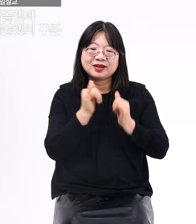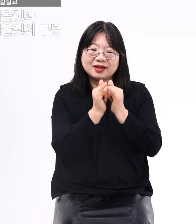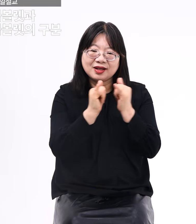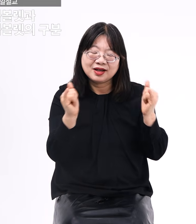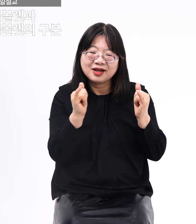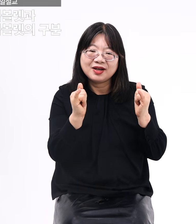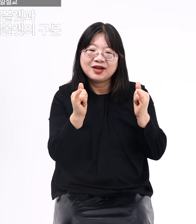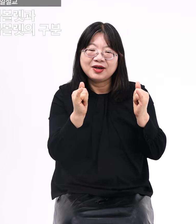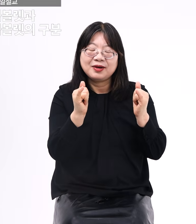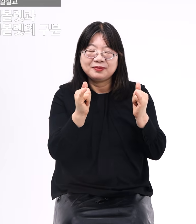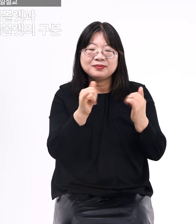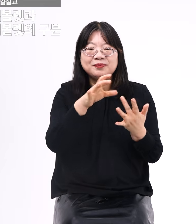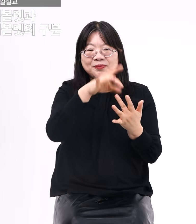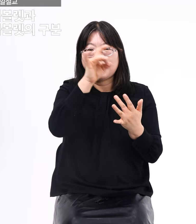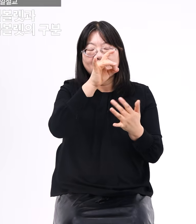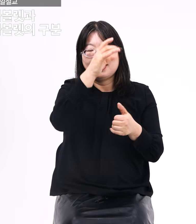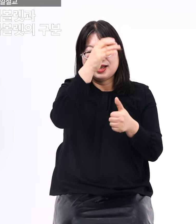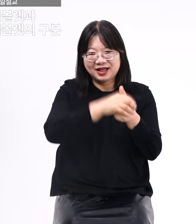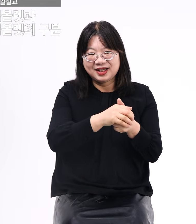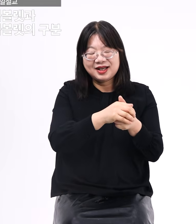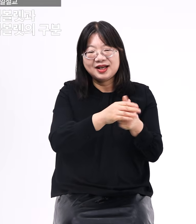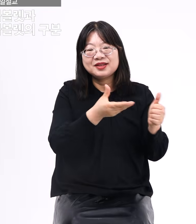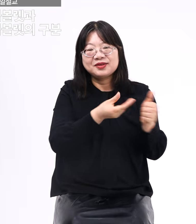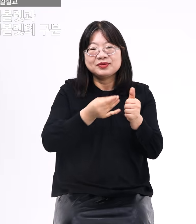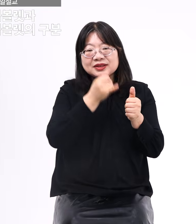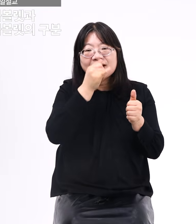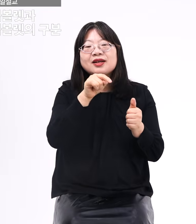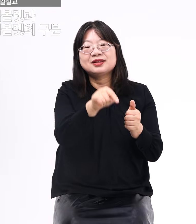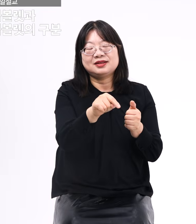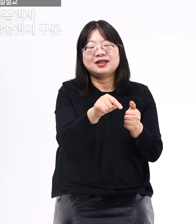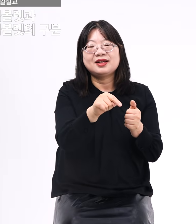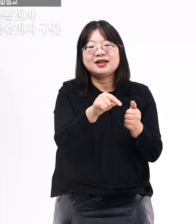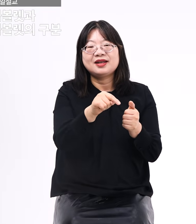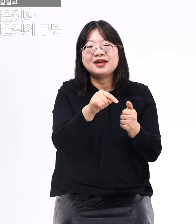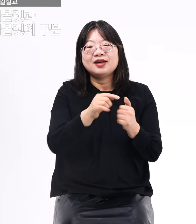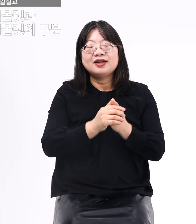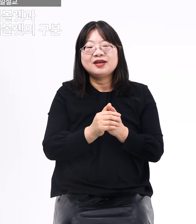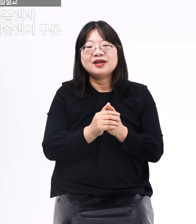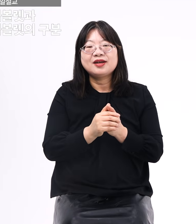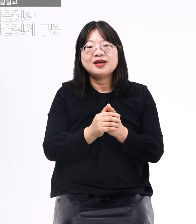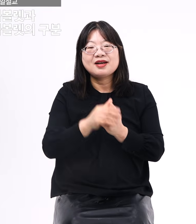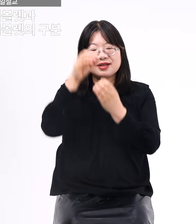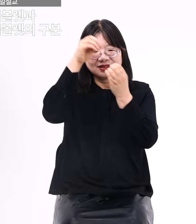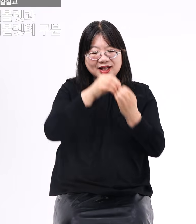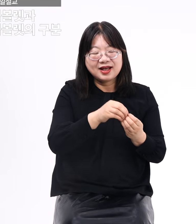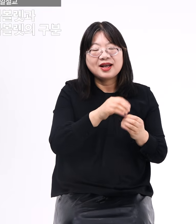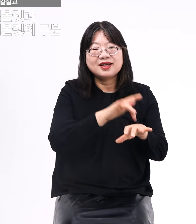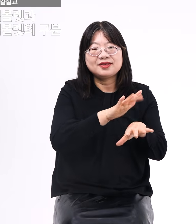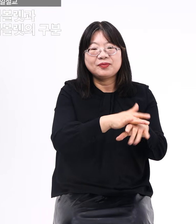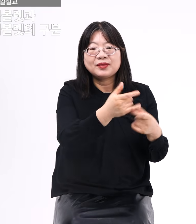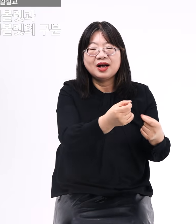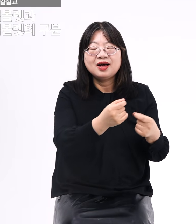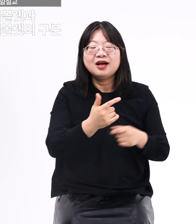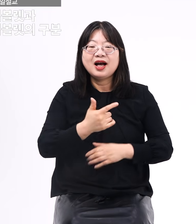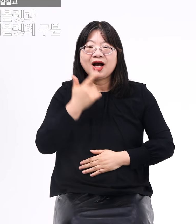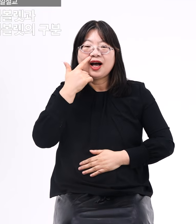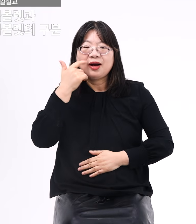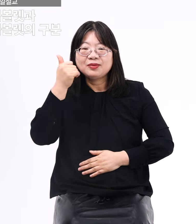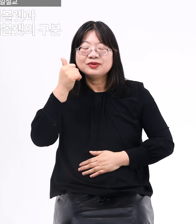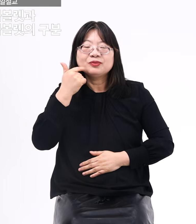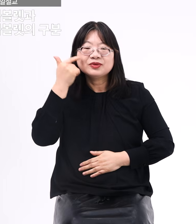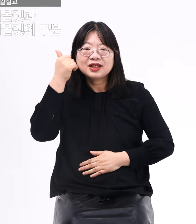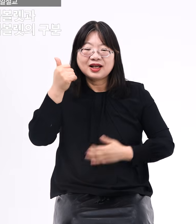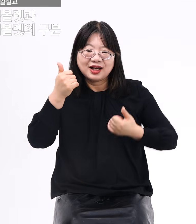사람이 옹립하는 청빙이 있어요. 그게 세습이에요. 세습은 아버지 목사가 아들 목사에게